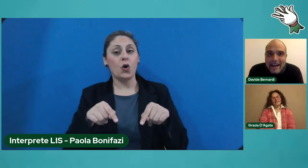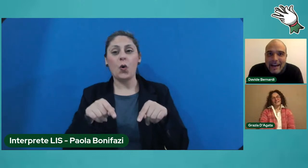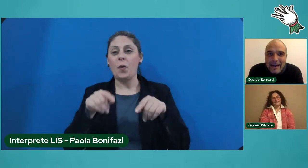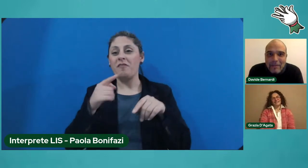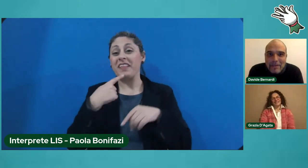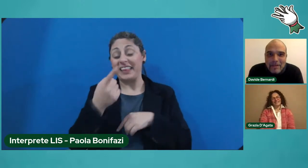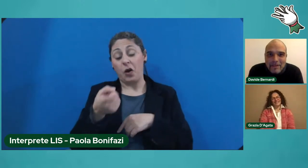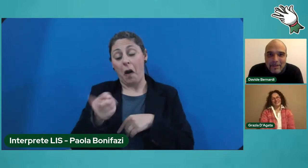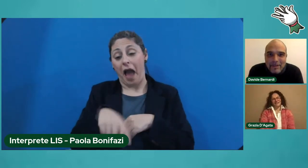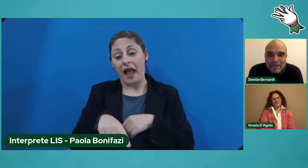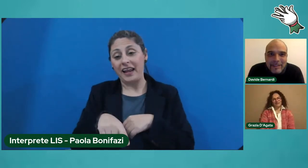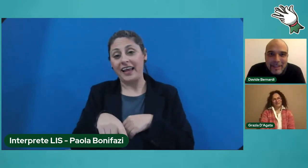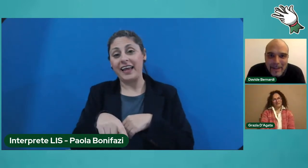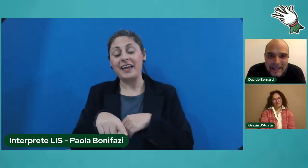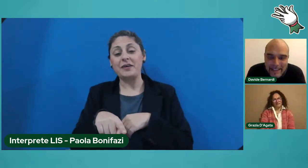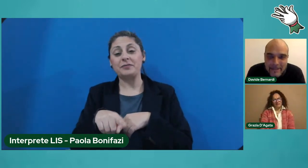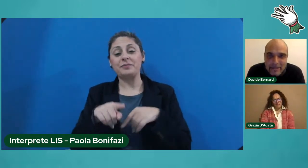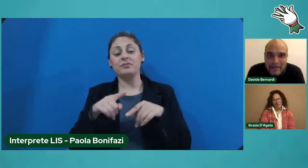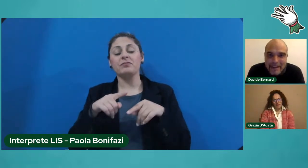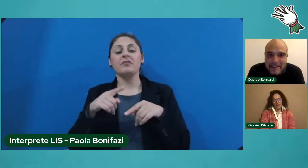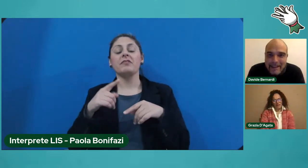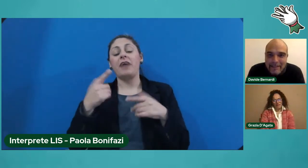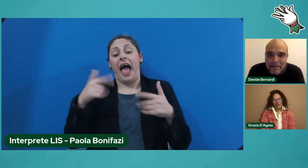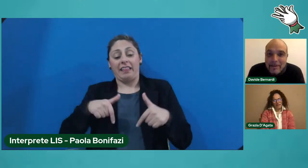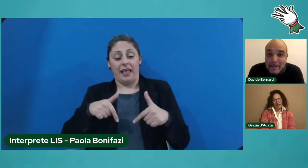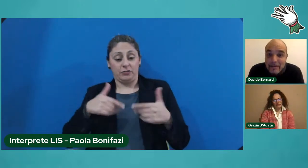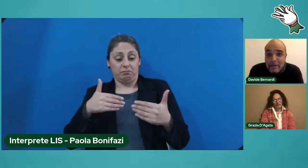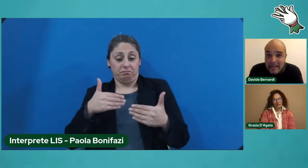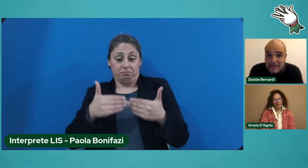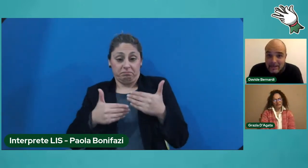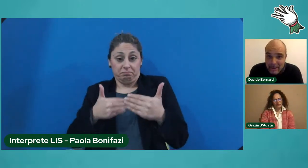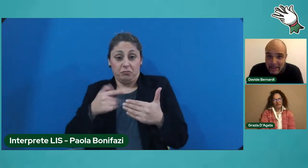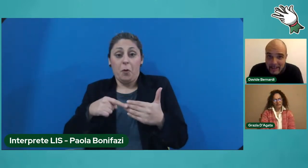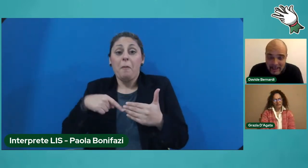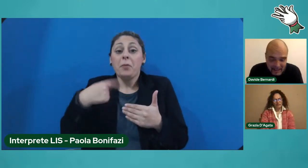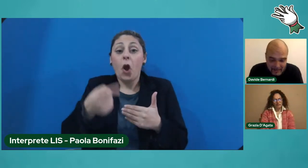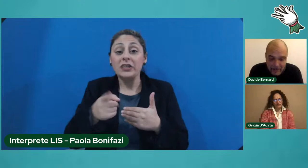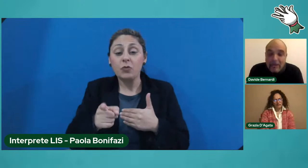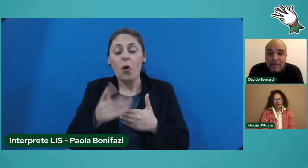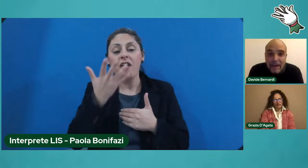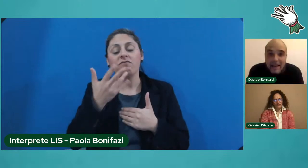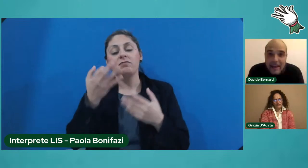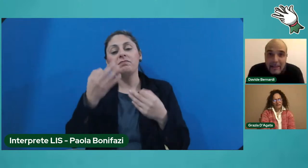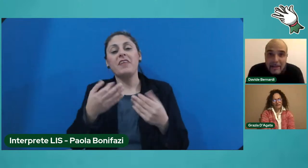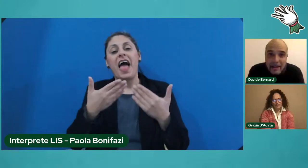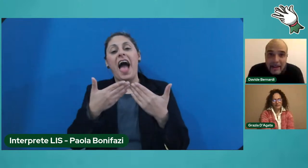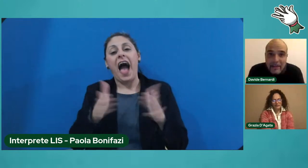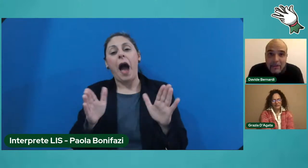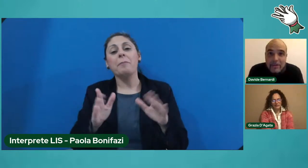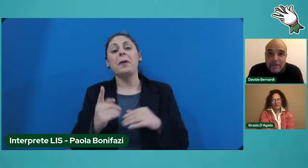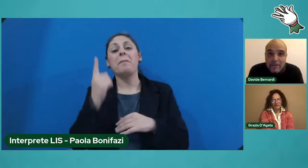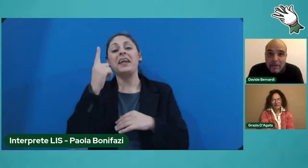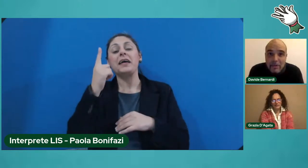insomma, che il prossimo passo che vogliamo fare è aprire un nostro primo punto luce fuori dalla Regione